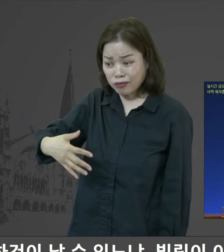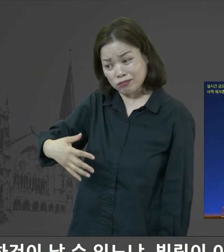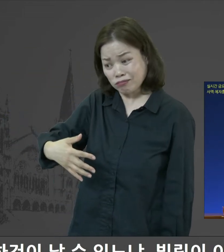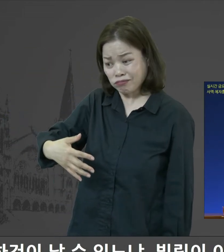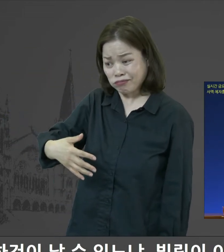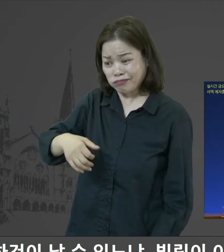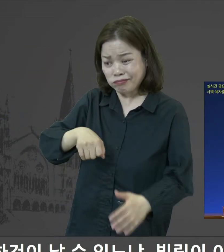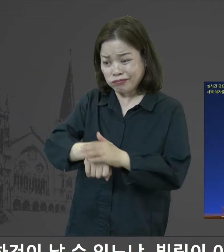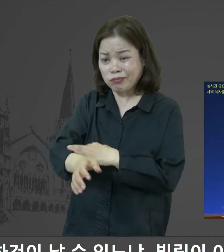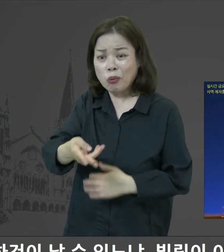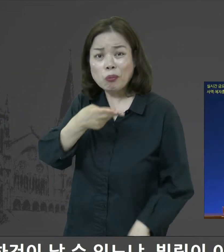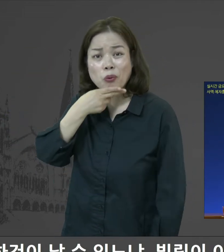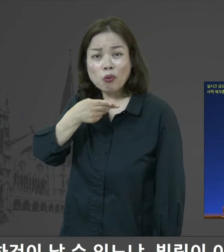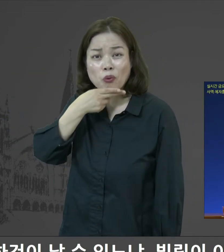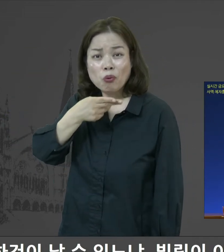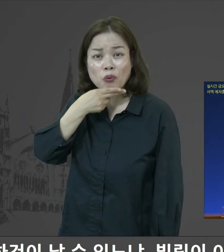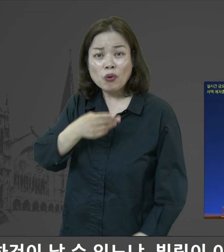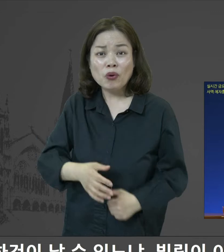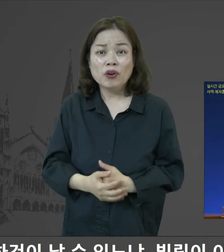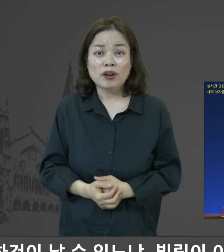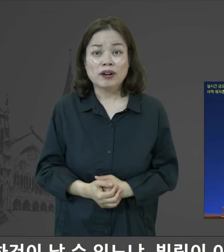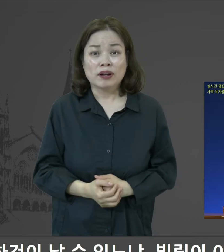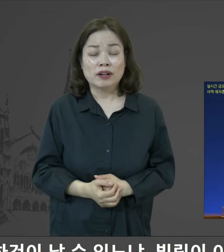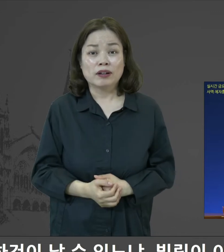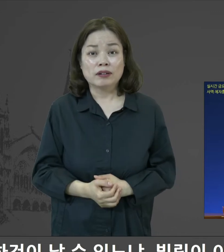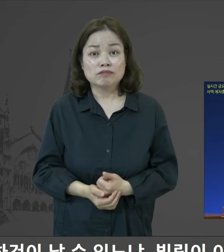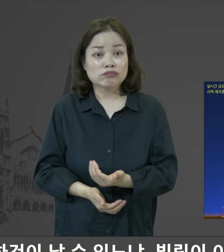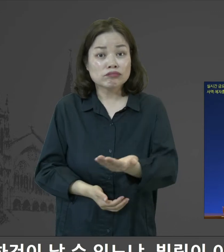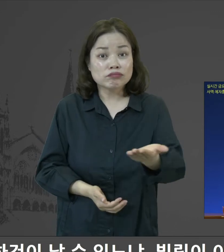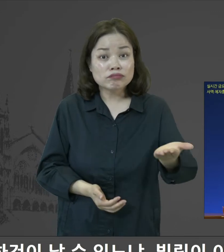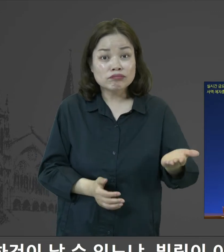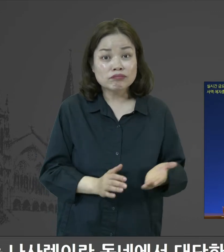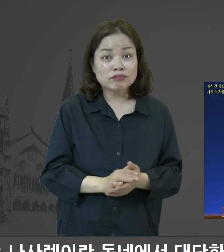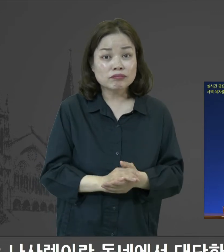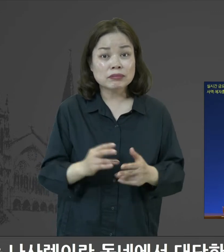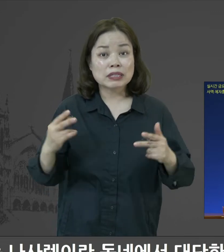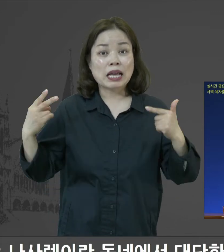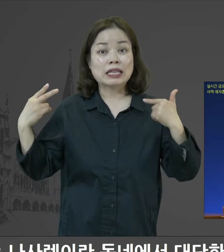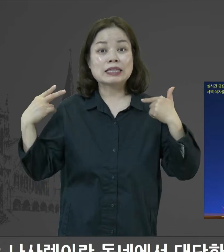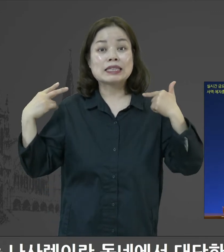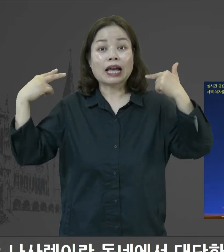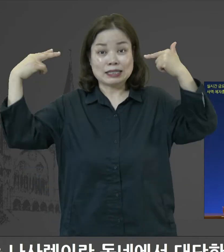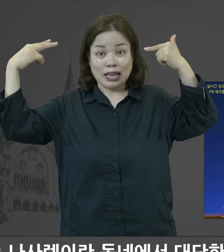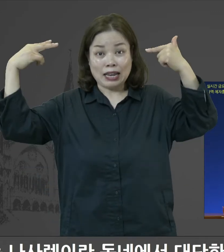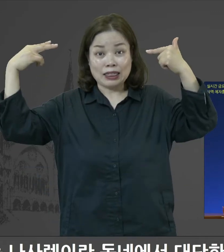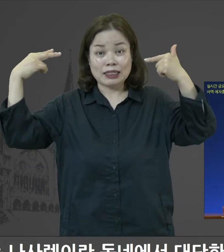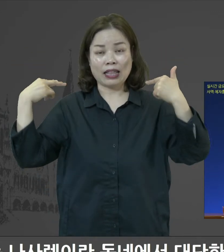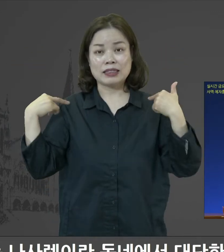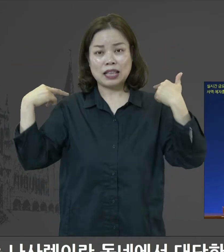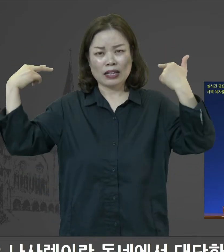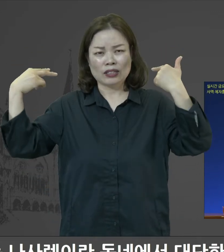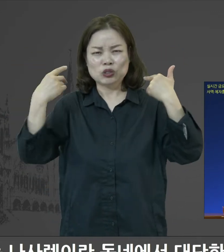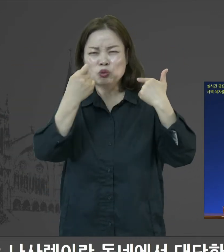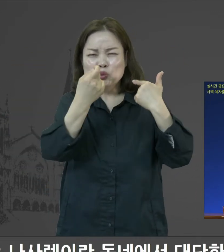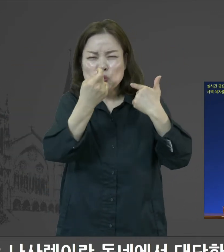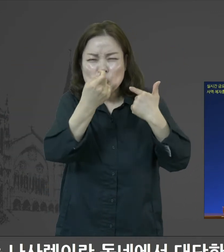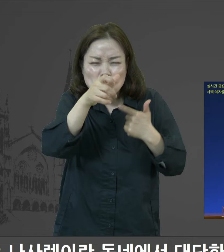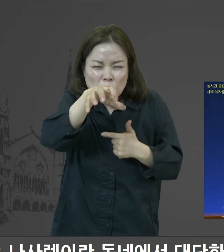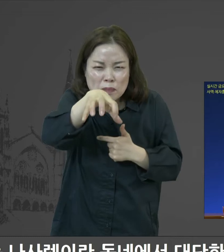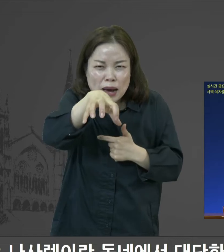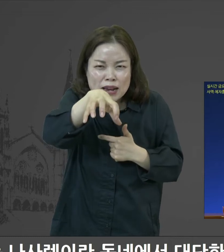없다고 생각을 했습니다. 여러분, 나사렛이요 정말 조그만